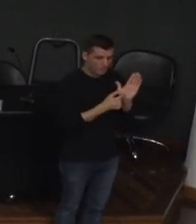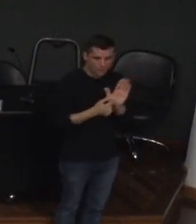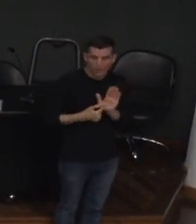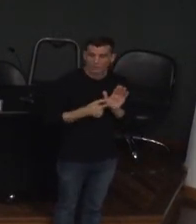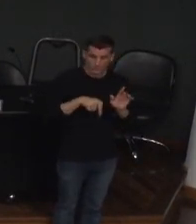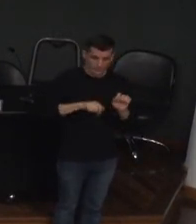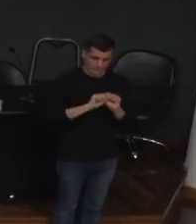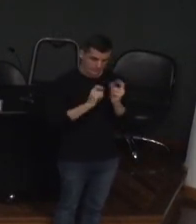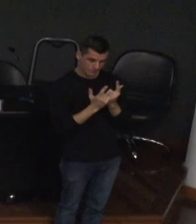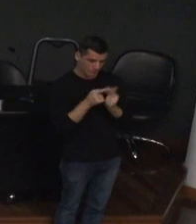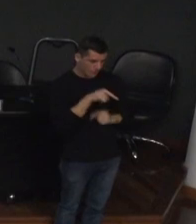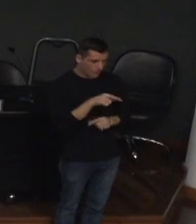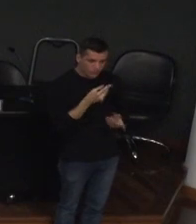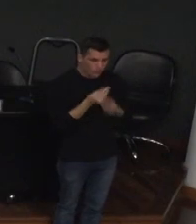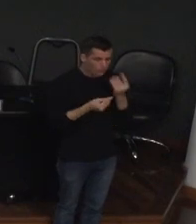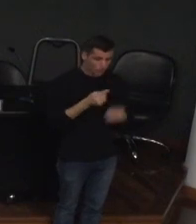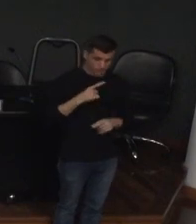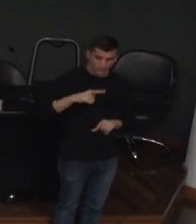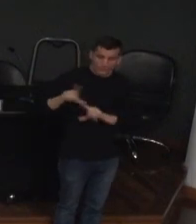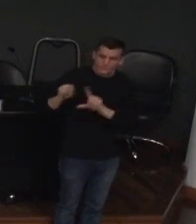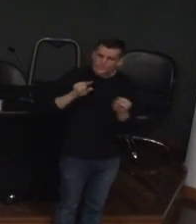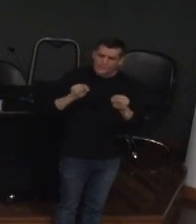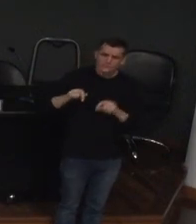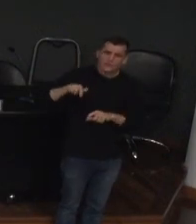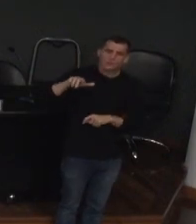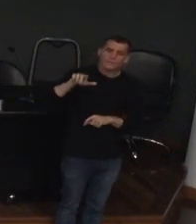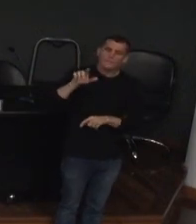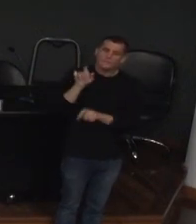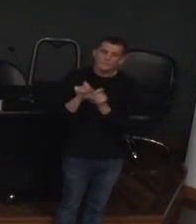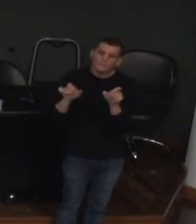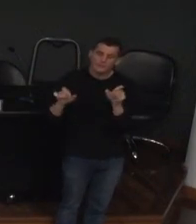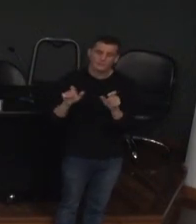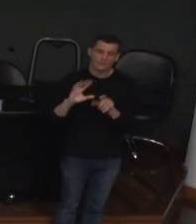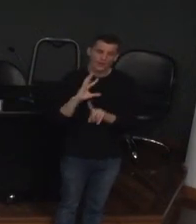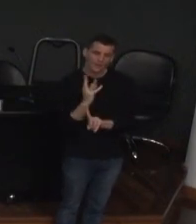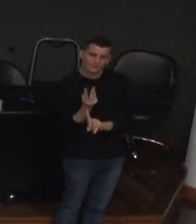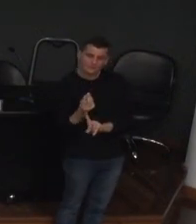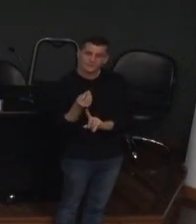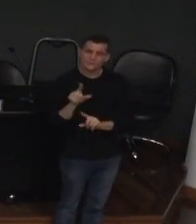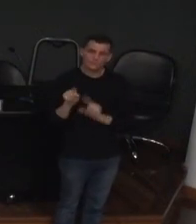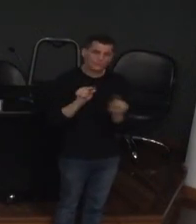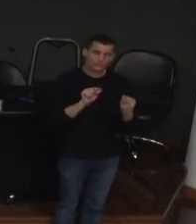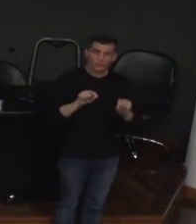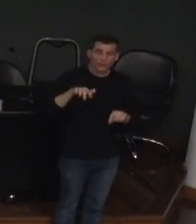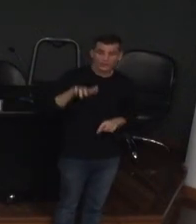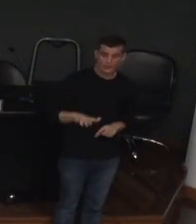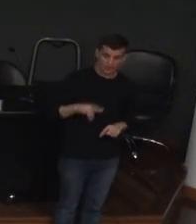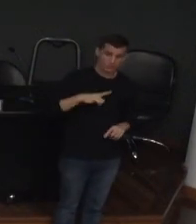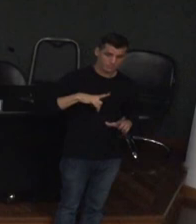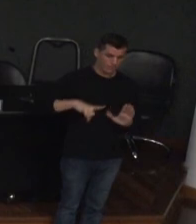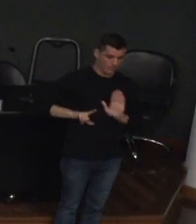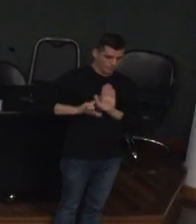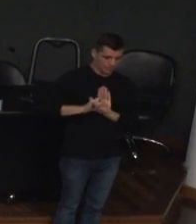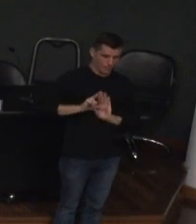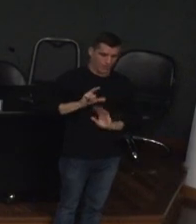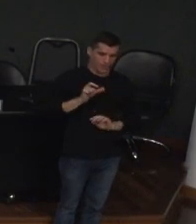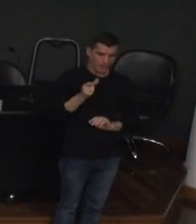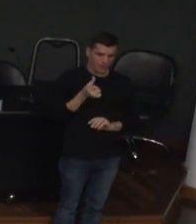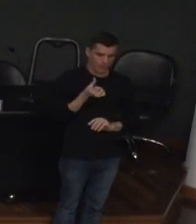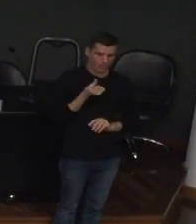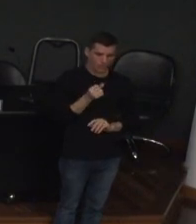Essa seleção ela tem um processo de seleção que é vinculado, inclusive, à Lei 8666. Né? E aí você tem um pagamento do